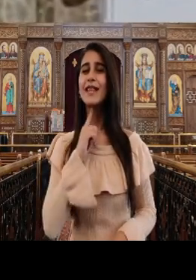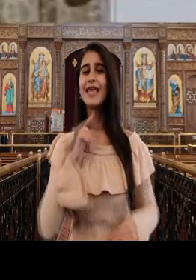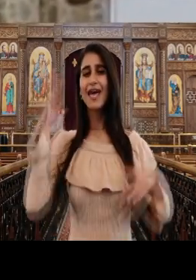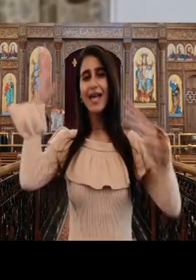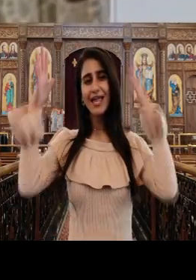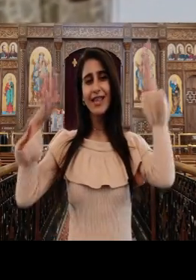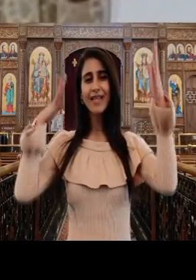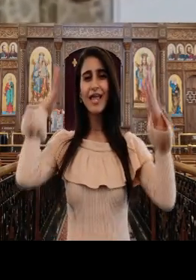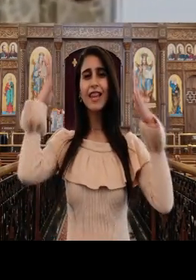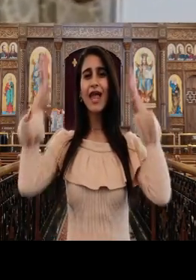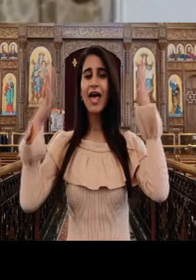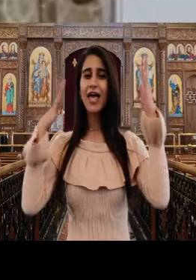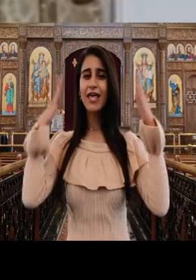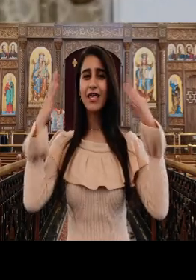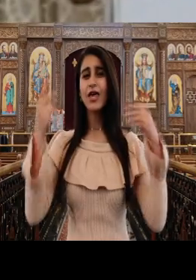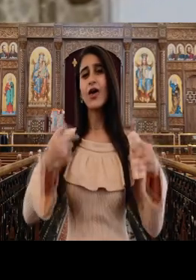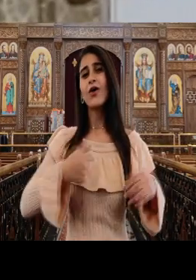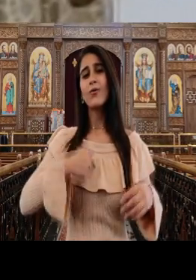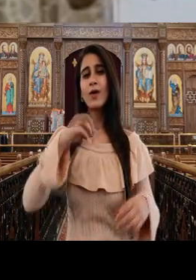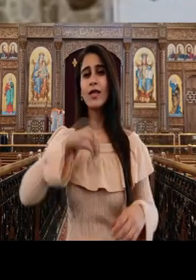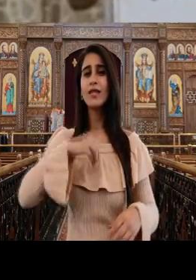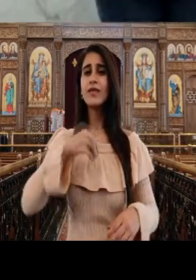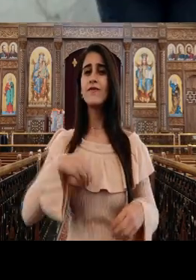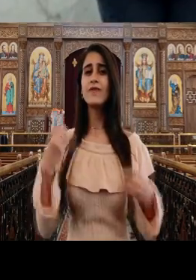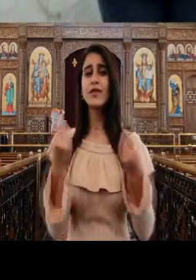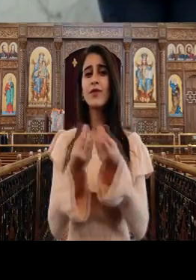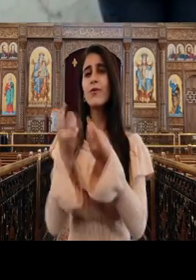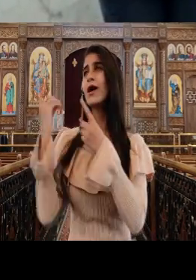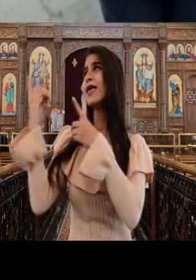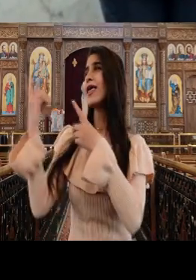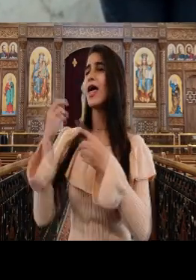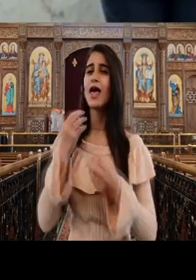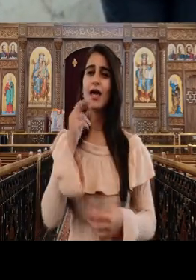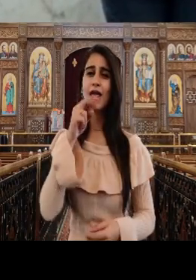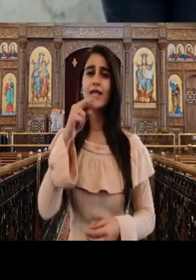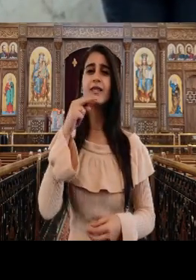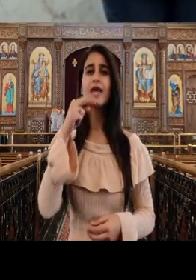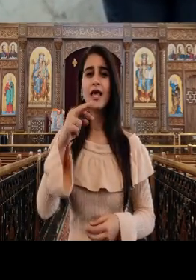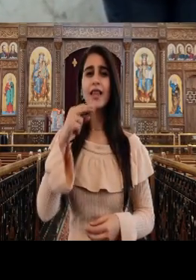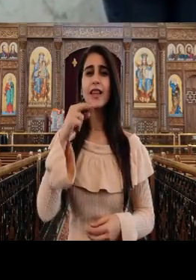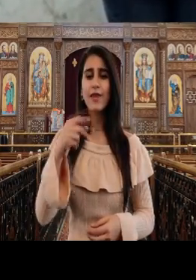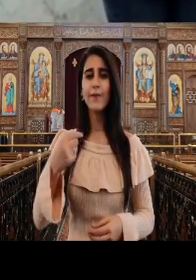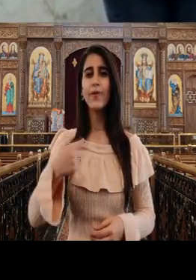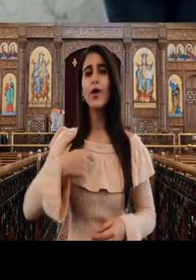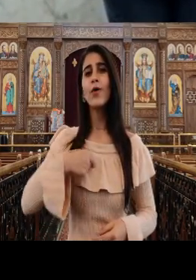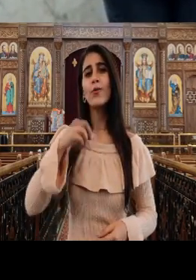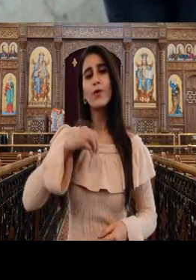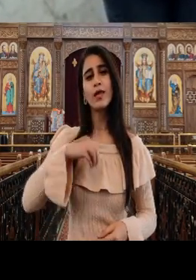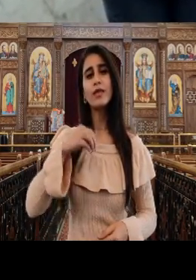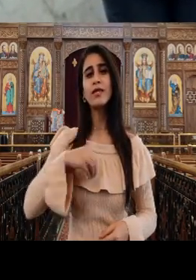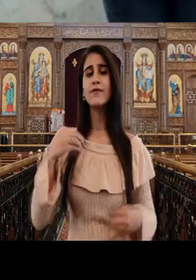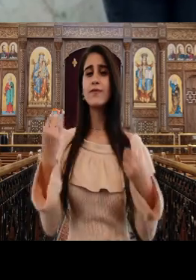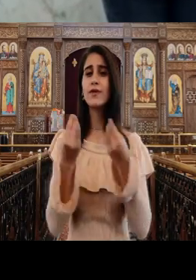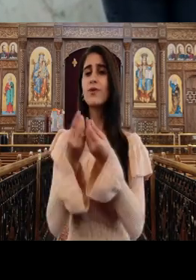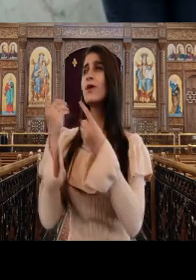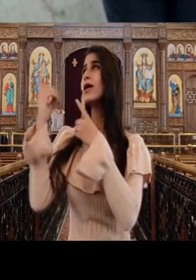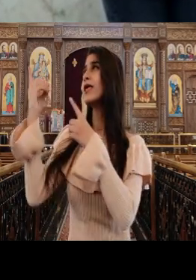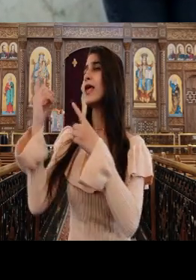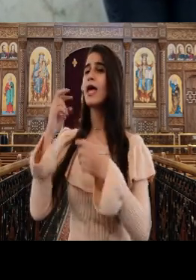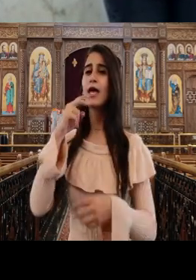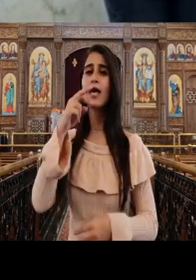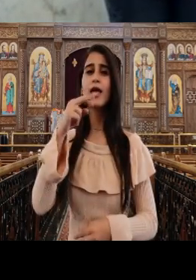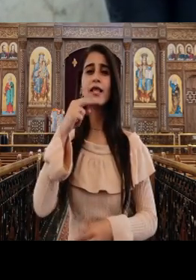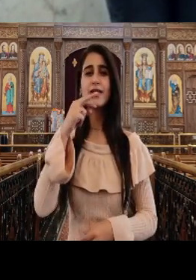بالدنيا مليانه تلاهي وانا نفسي وياك اتكلم، وانا